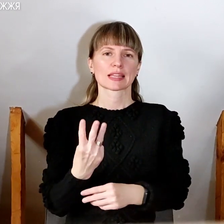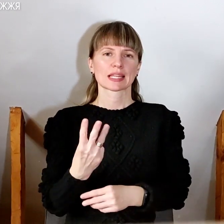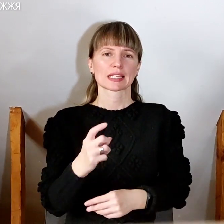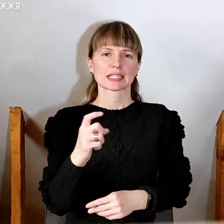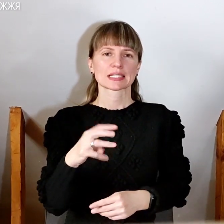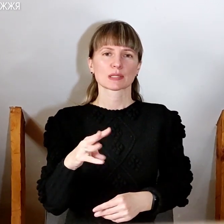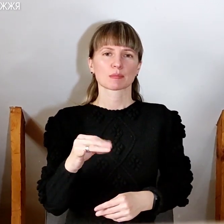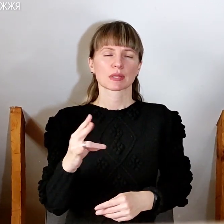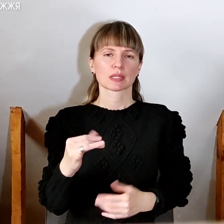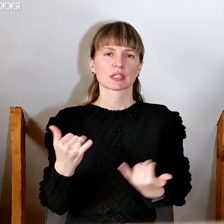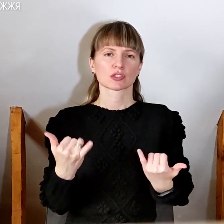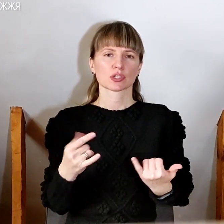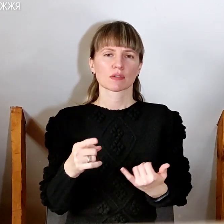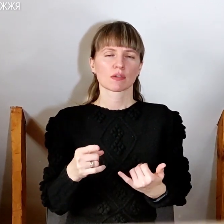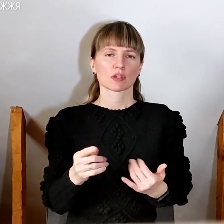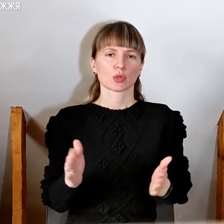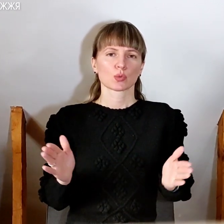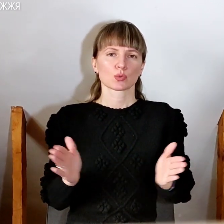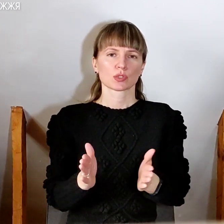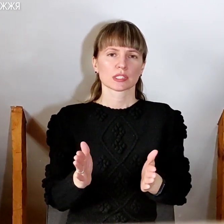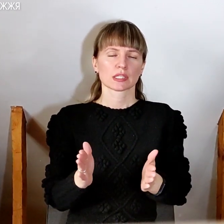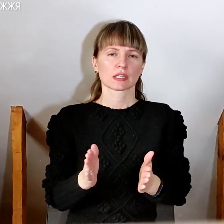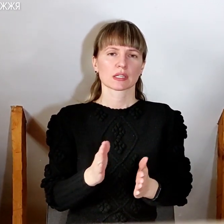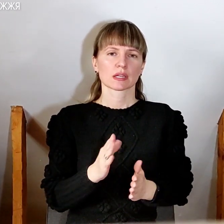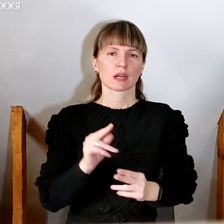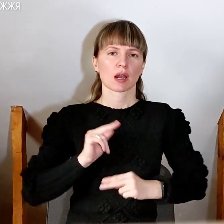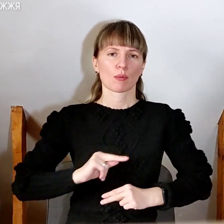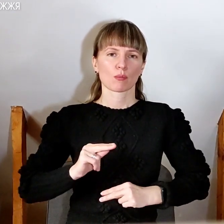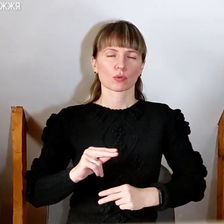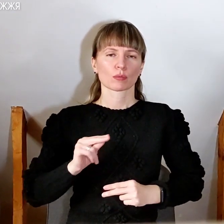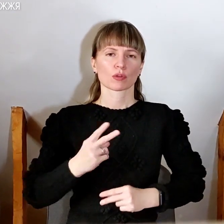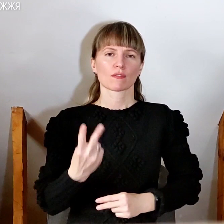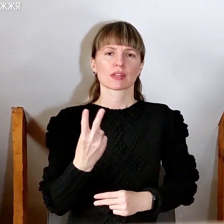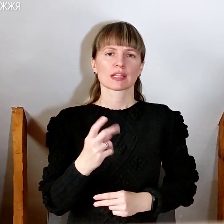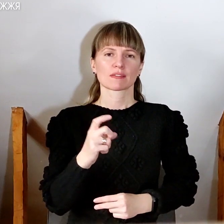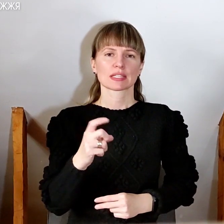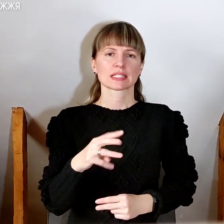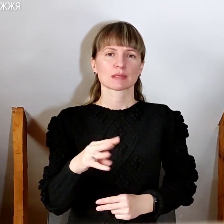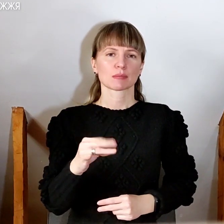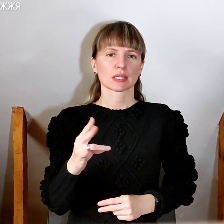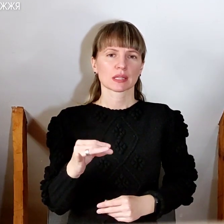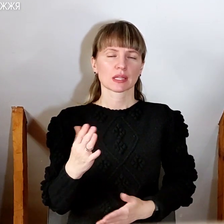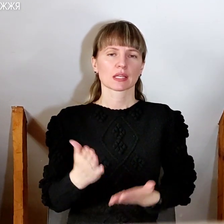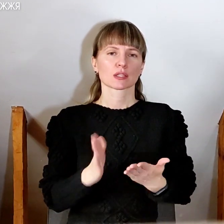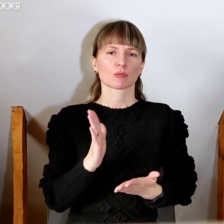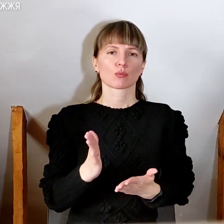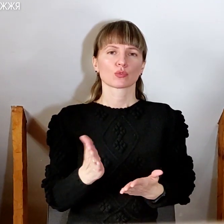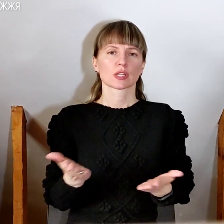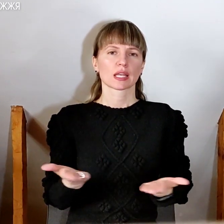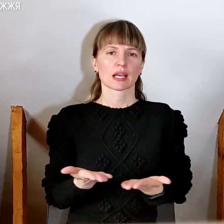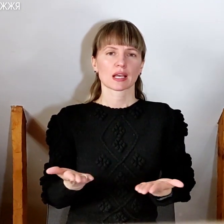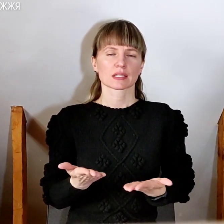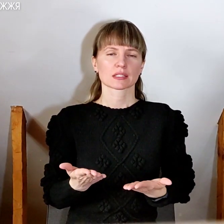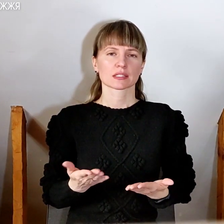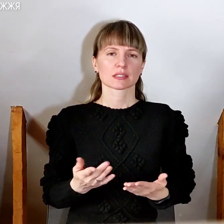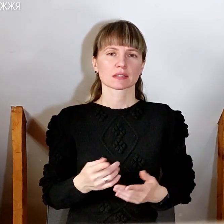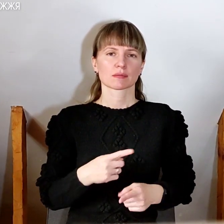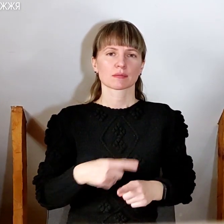вони ущільнили трохи зміни і працюють у 2 зміни. Якщо буде якась там нагальна потреба, то